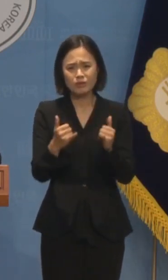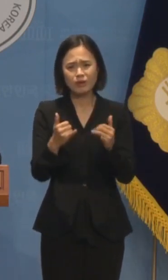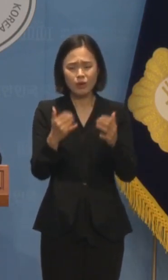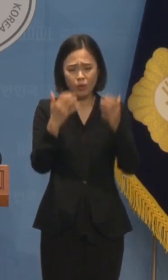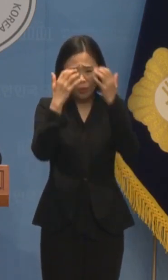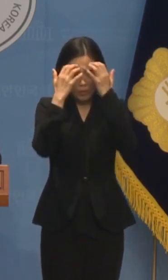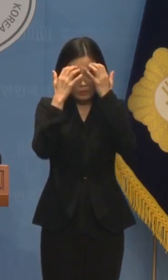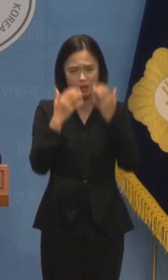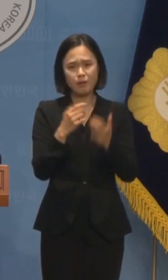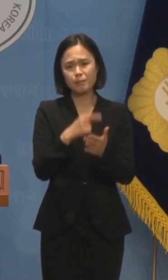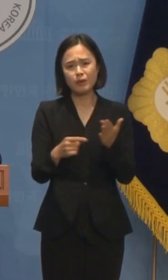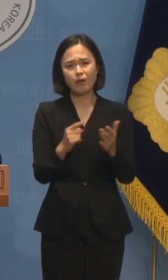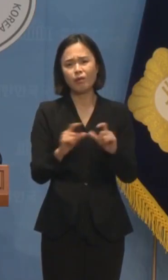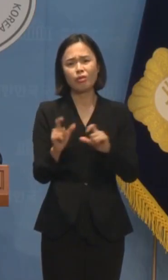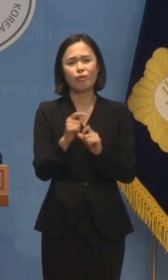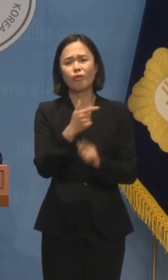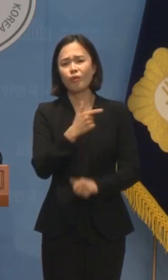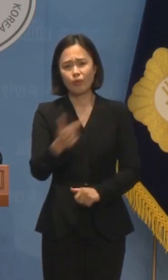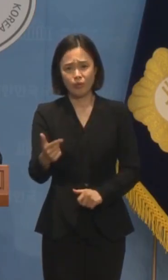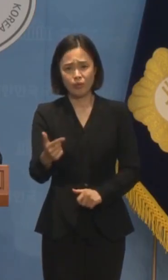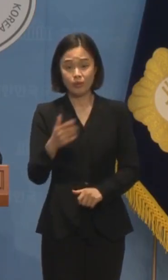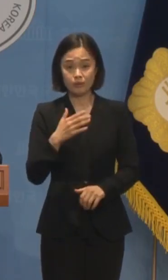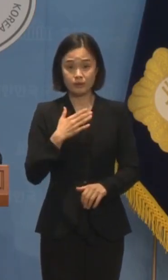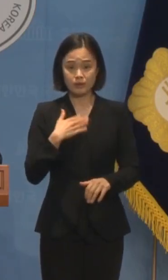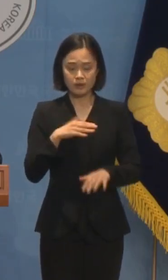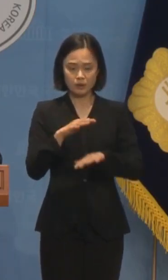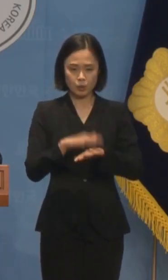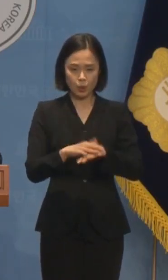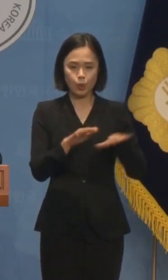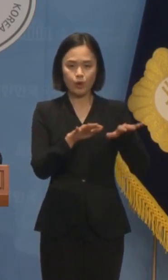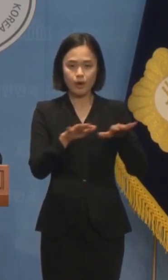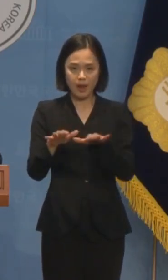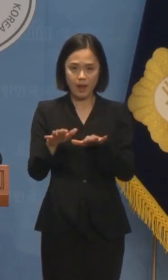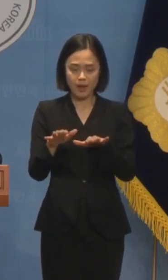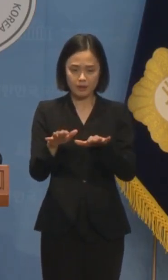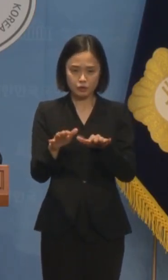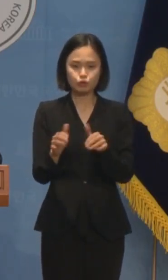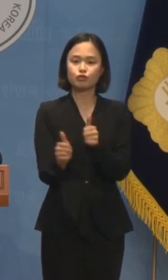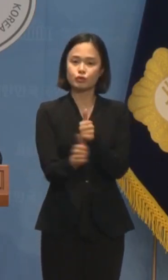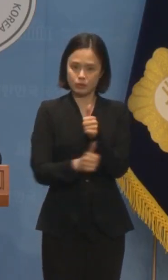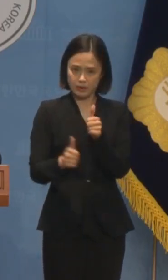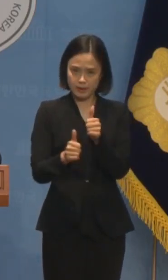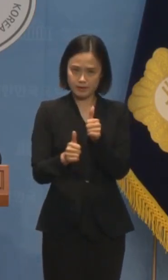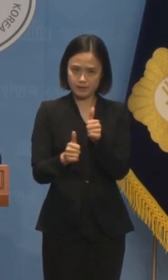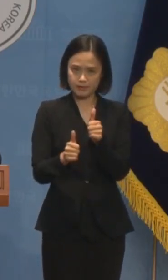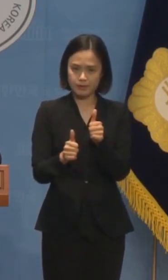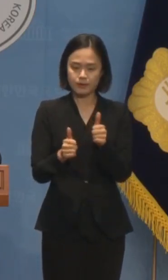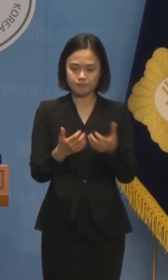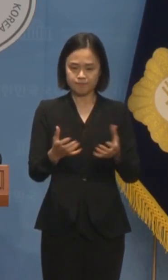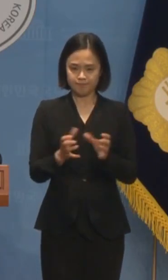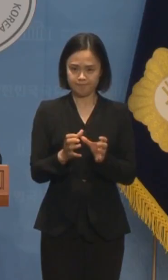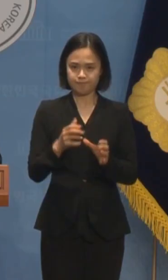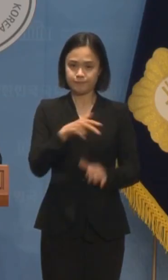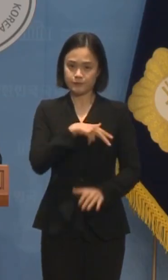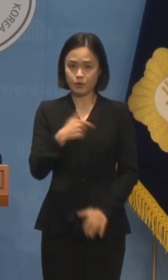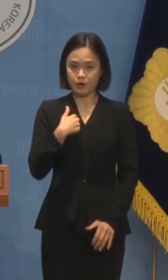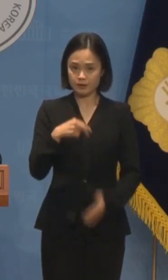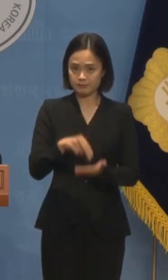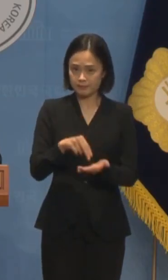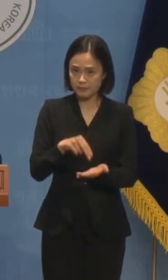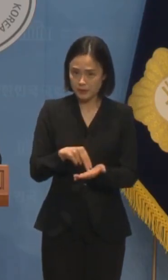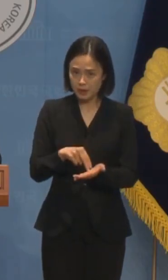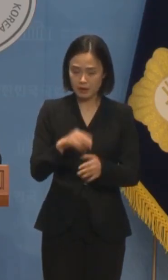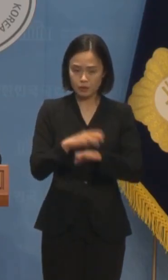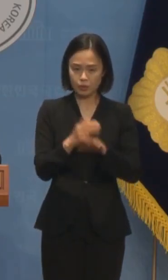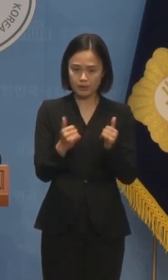농해수위 국회의원으로서 더불어민주당 농해수위 위원들과 함께 국회 천막농성 등